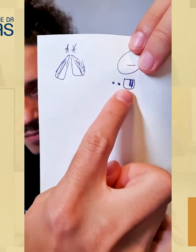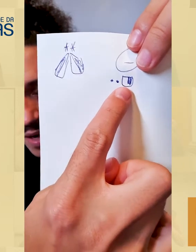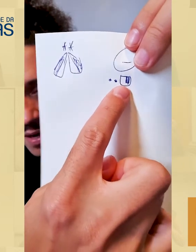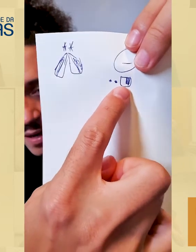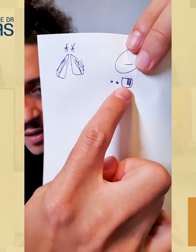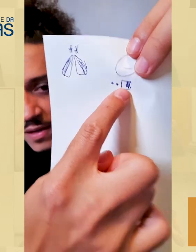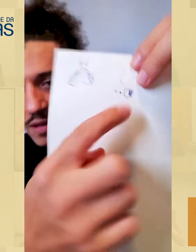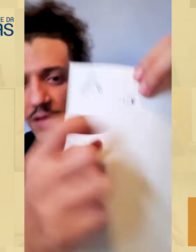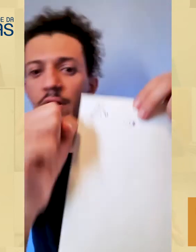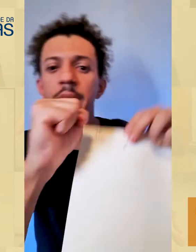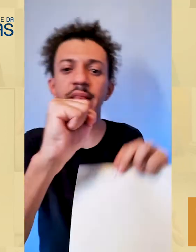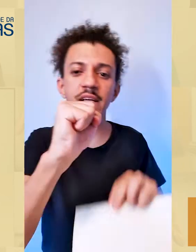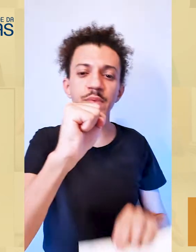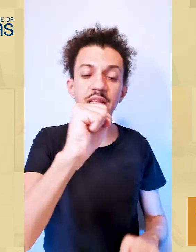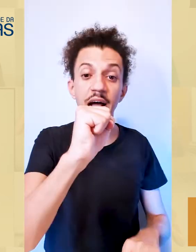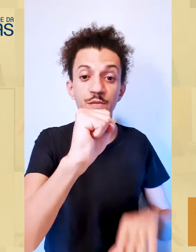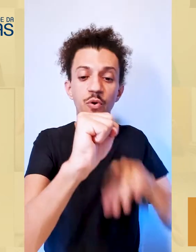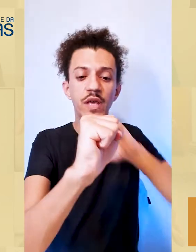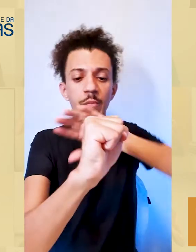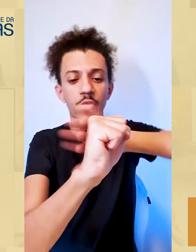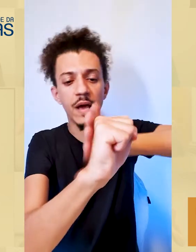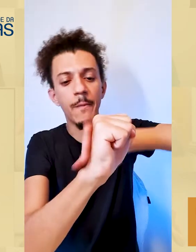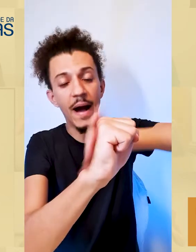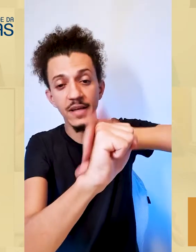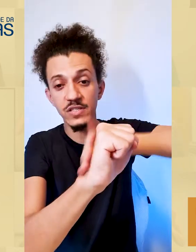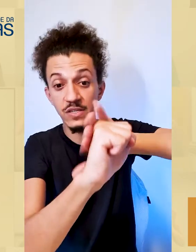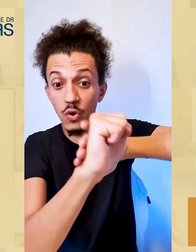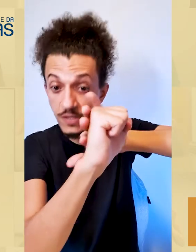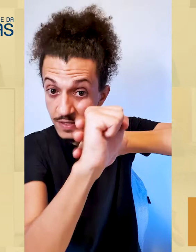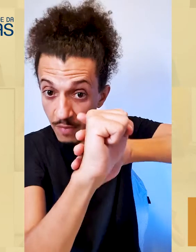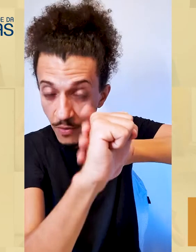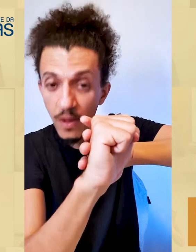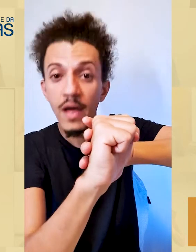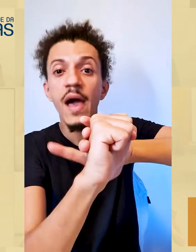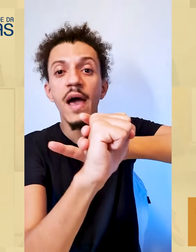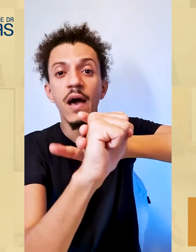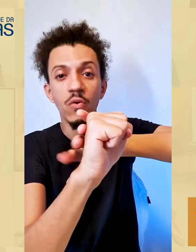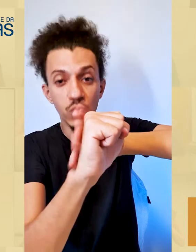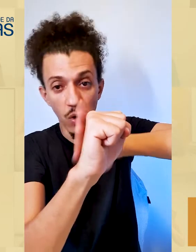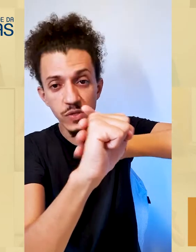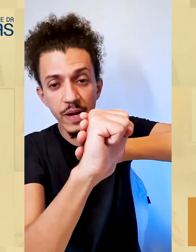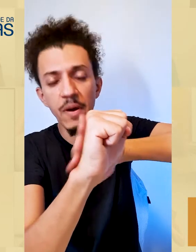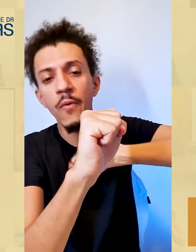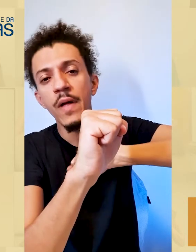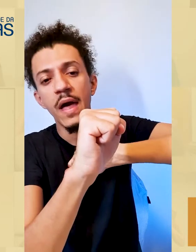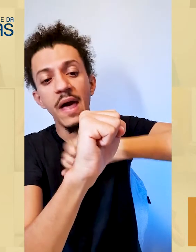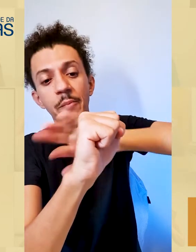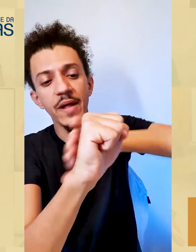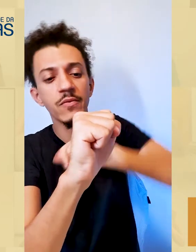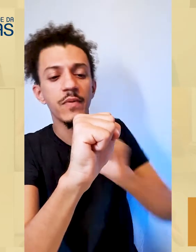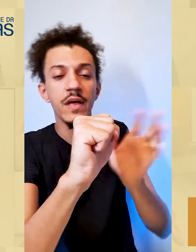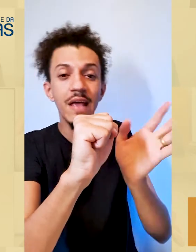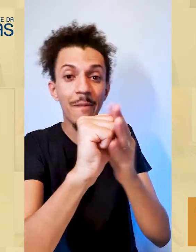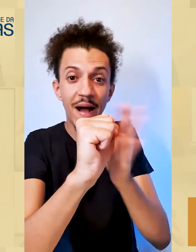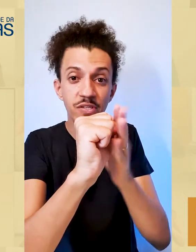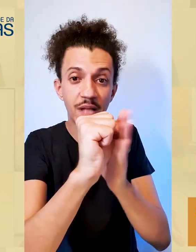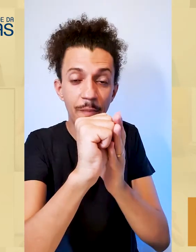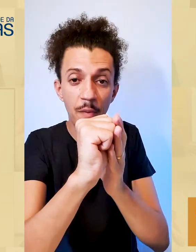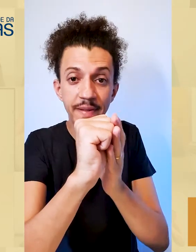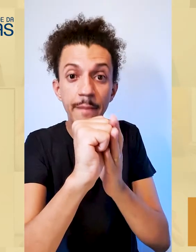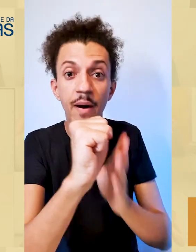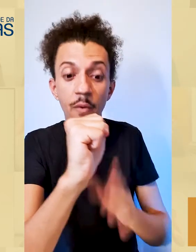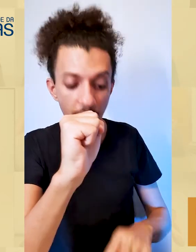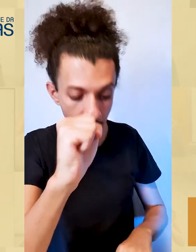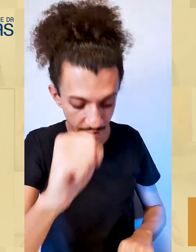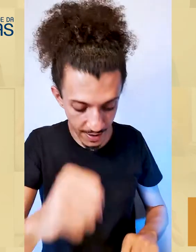metade branca. Então, metade, metade. Por quê? Porque a parte das costas da mão, o dorso da mão é preto e a parte da